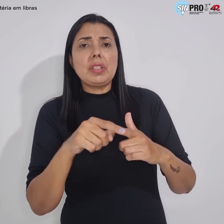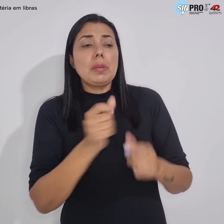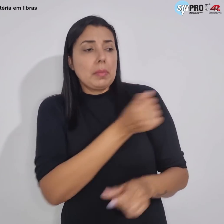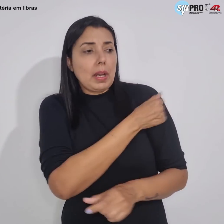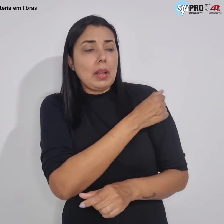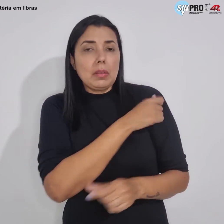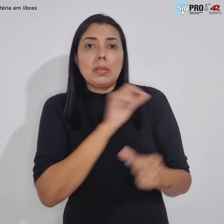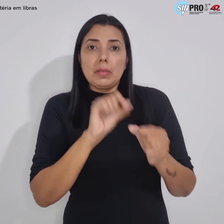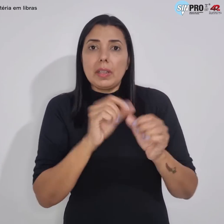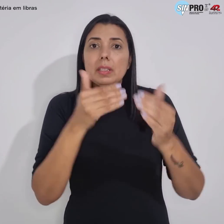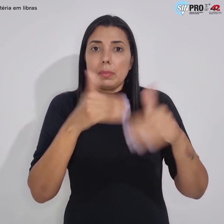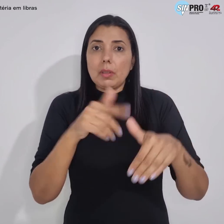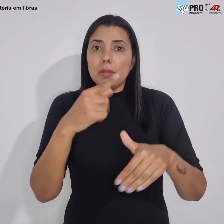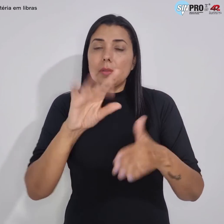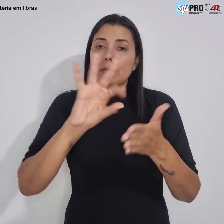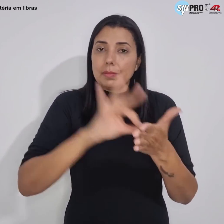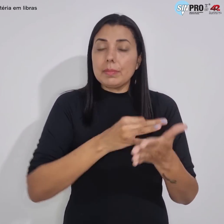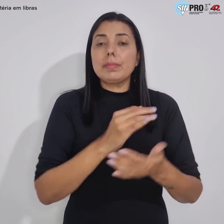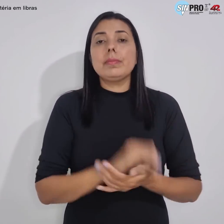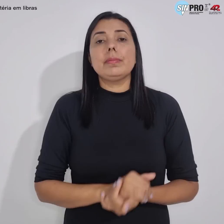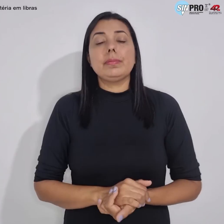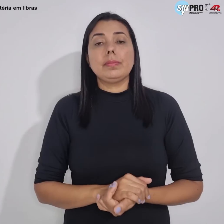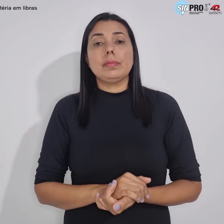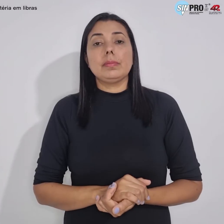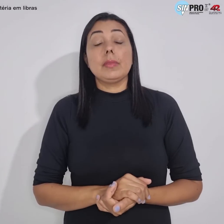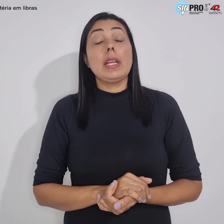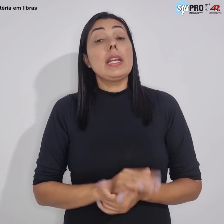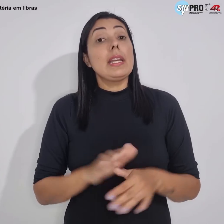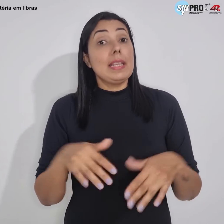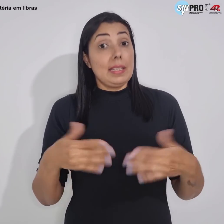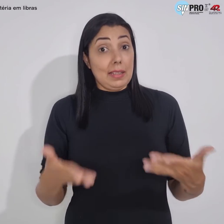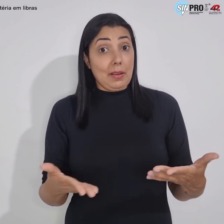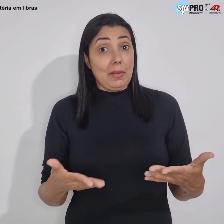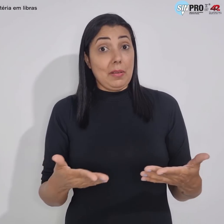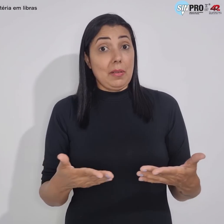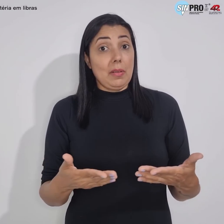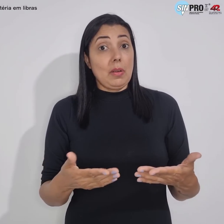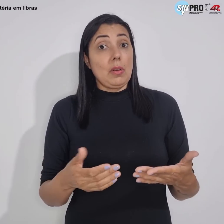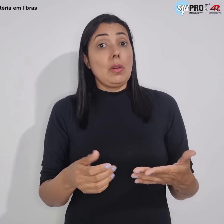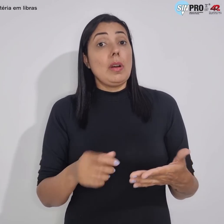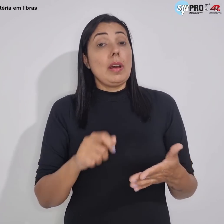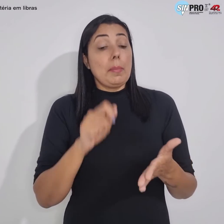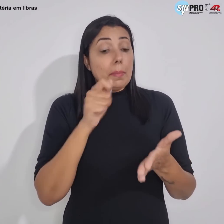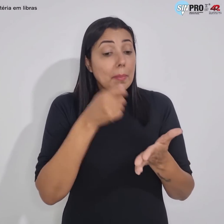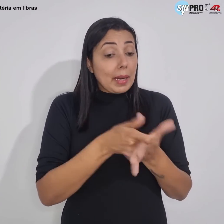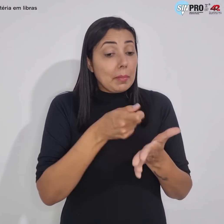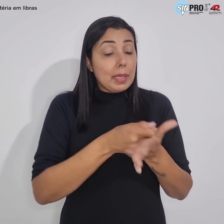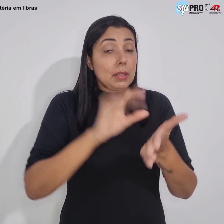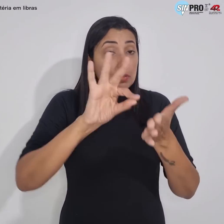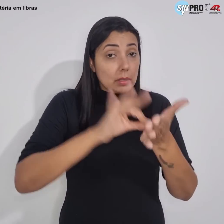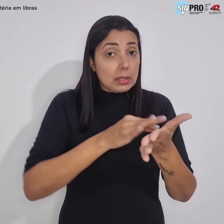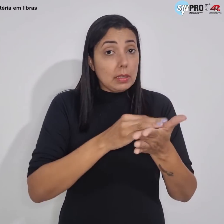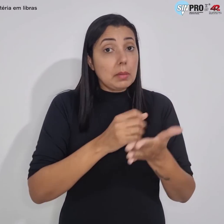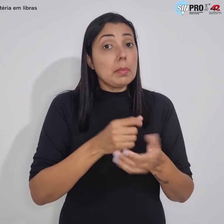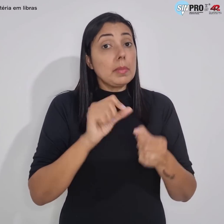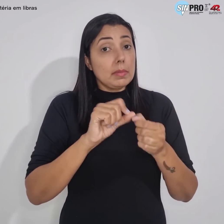poderem fazer suas inscrições. Aliás, a taxa de inscrição para prestar o PAS